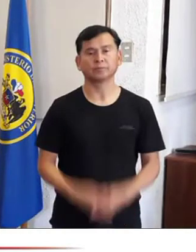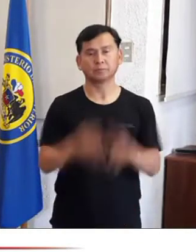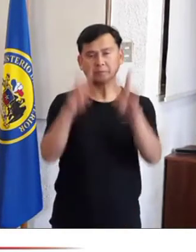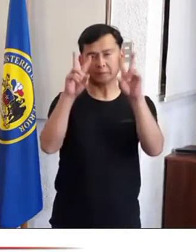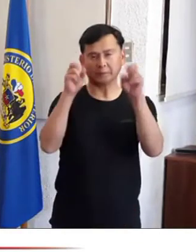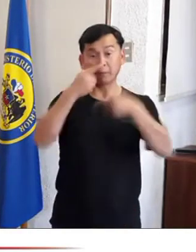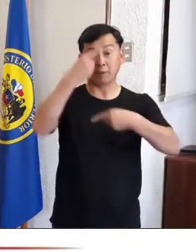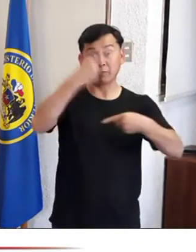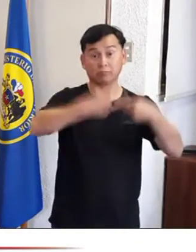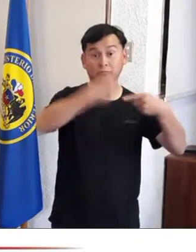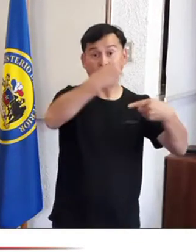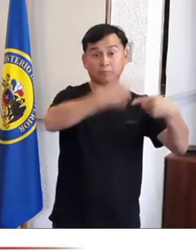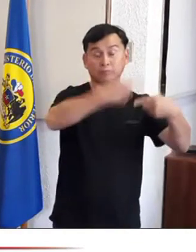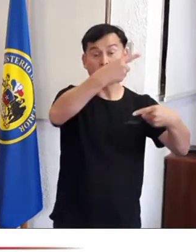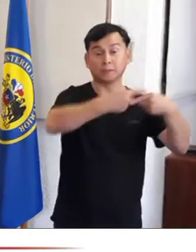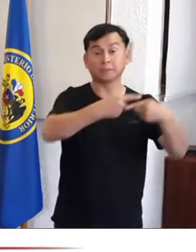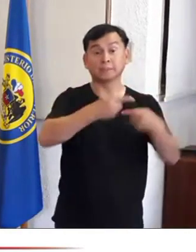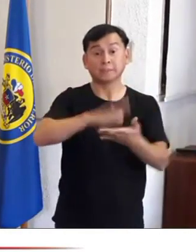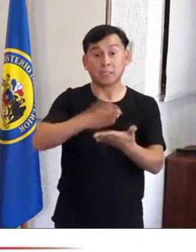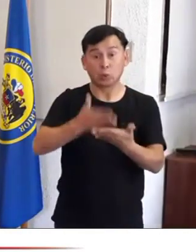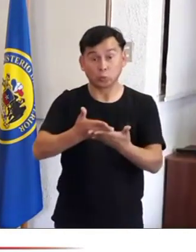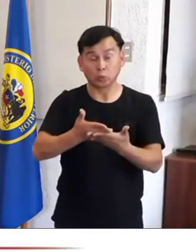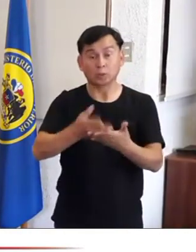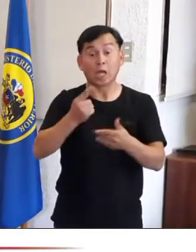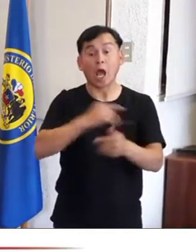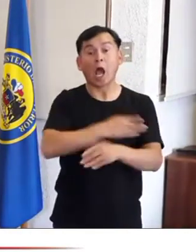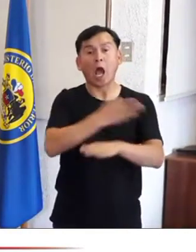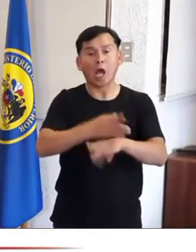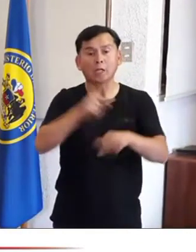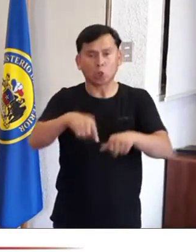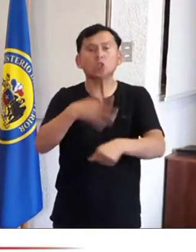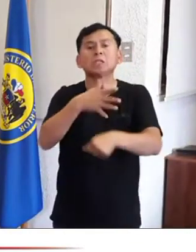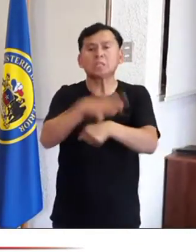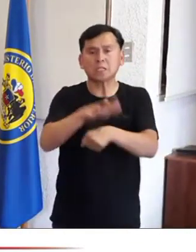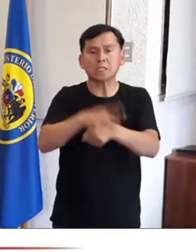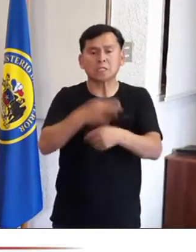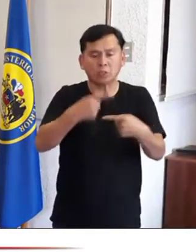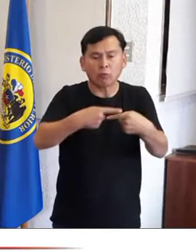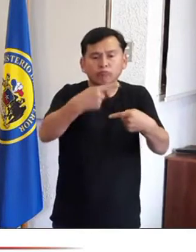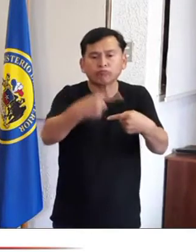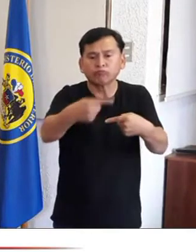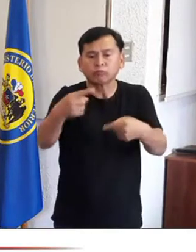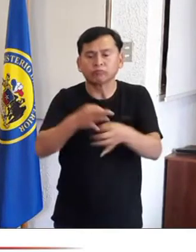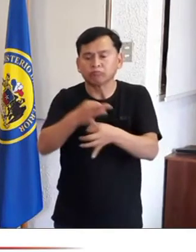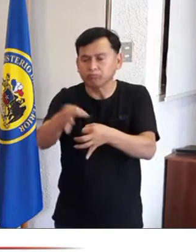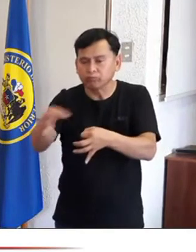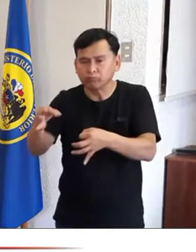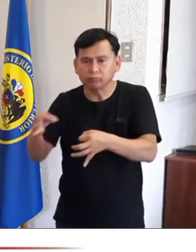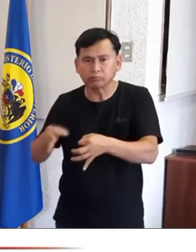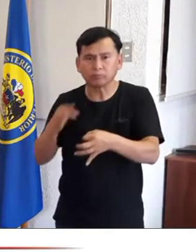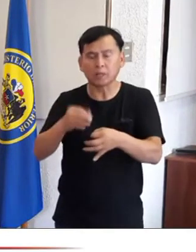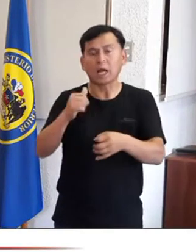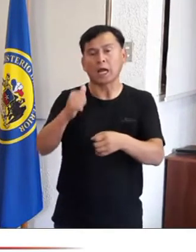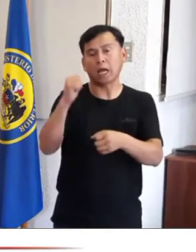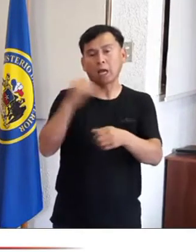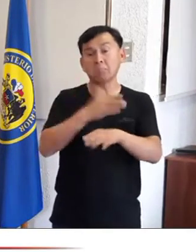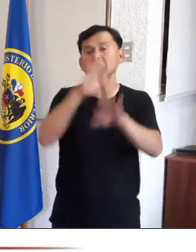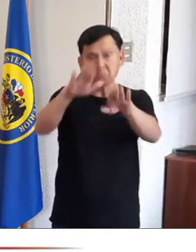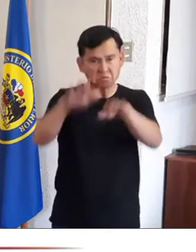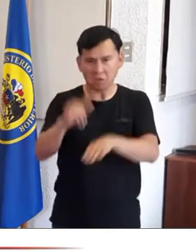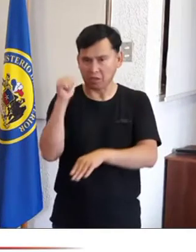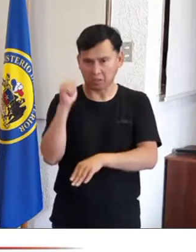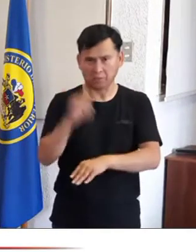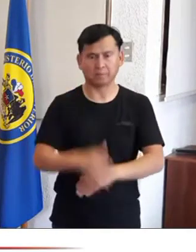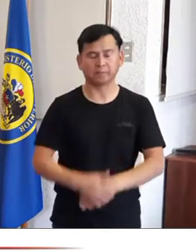Respecto de barreras sanitarias, se mantienen hasta el día de hoy las 15 barreras sanitarias que se informaron hasta la jornada de ayer.